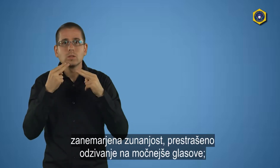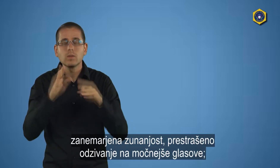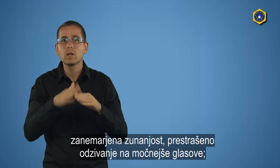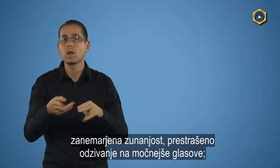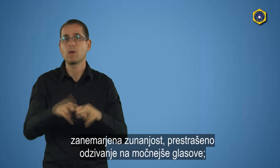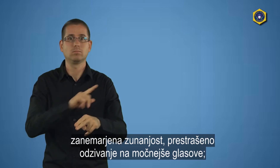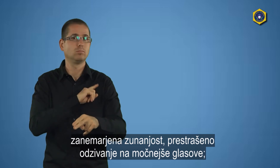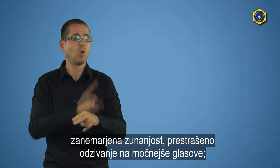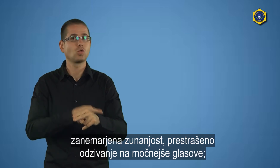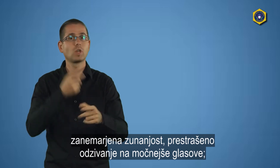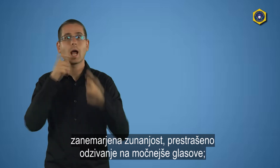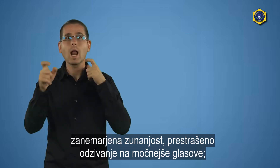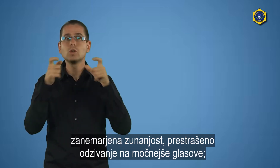glasove.